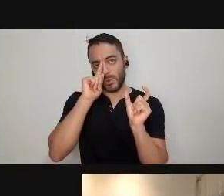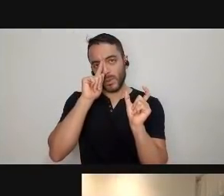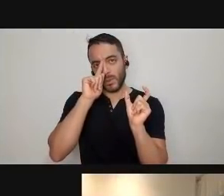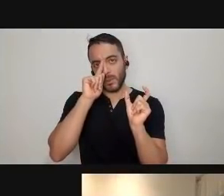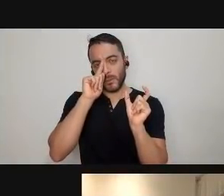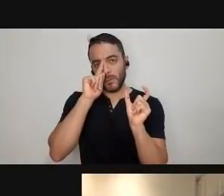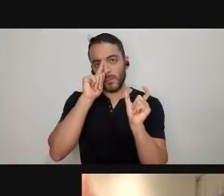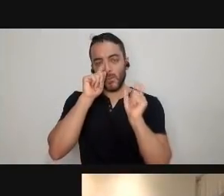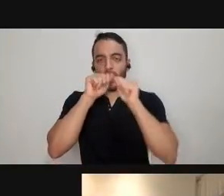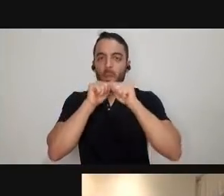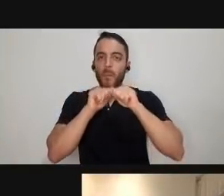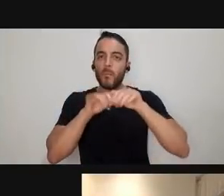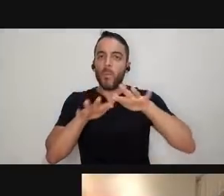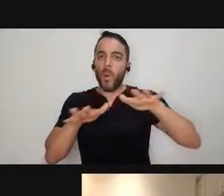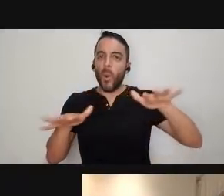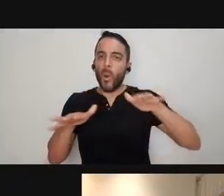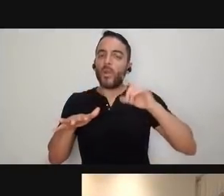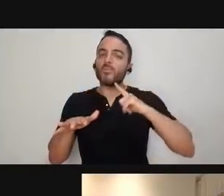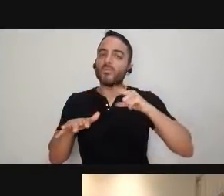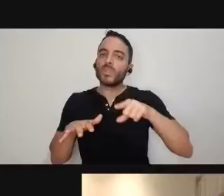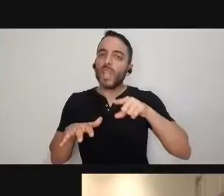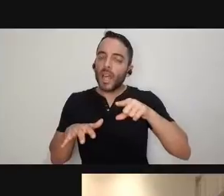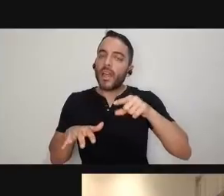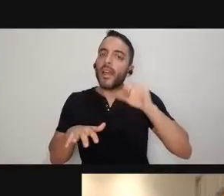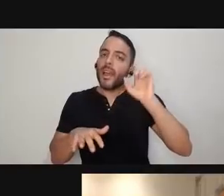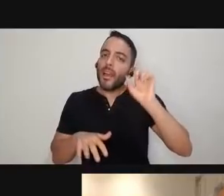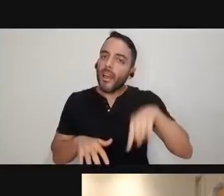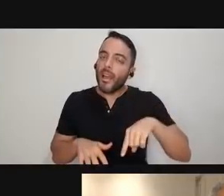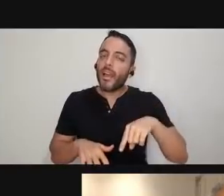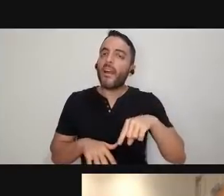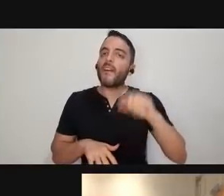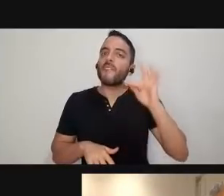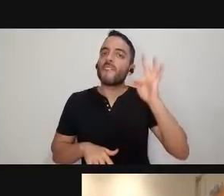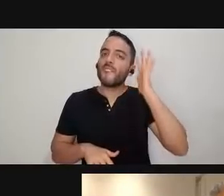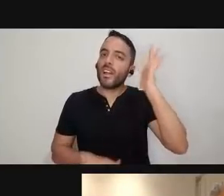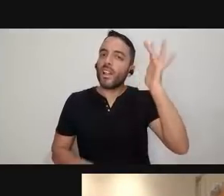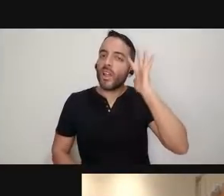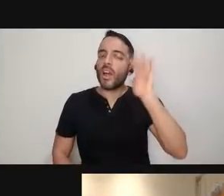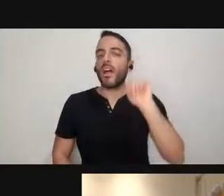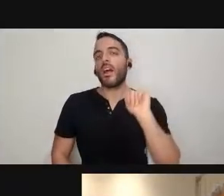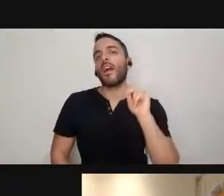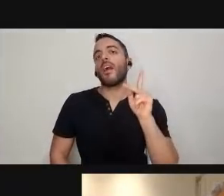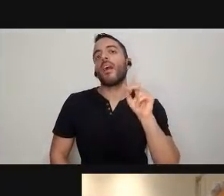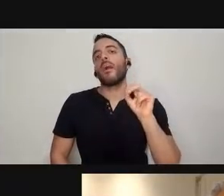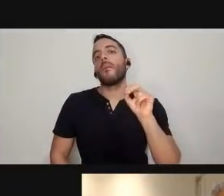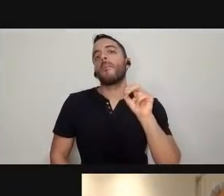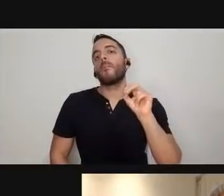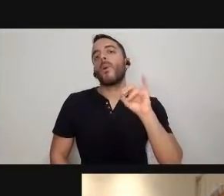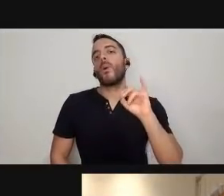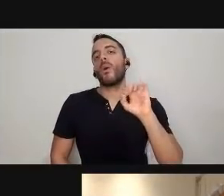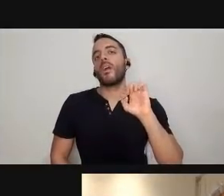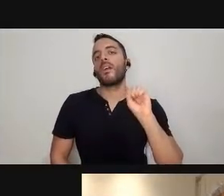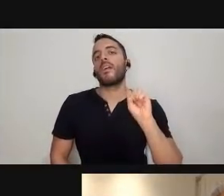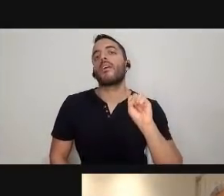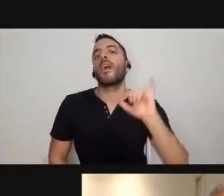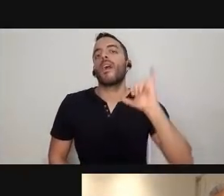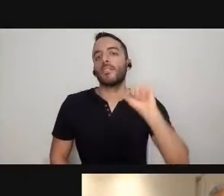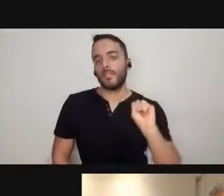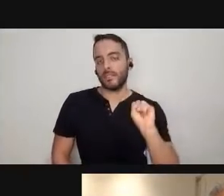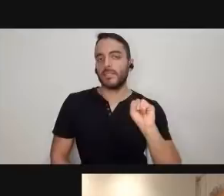povoou a filosofia, o saber, a ciência, que é a poiesis, né? Uhum. Essa ideia da poiesis, a ideia